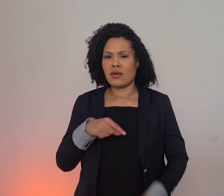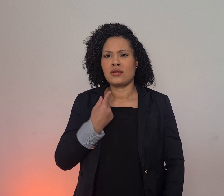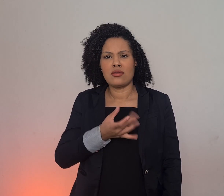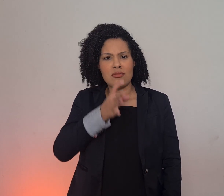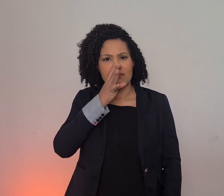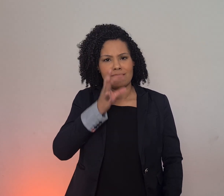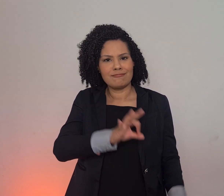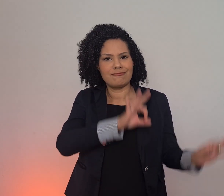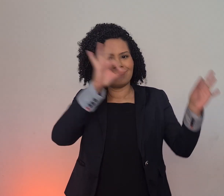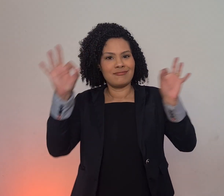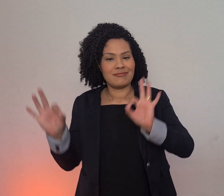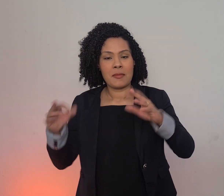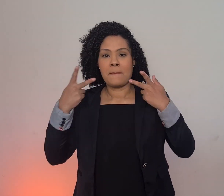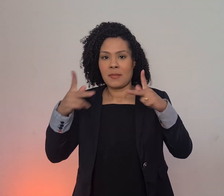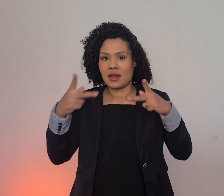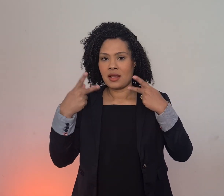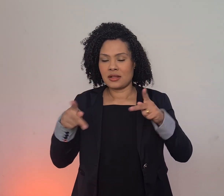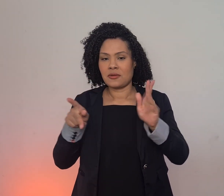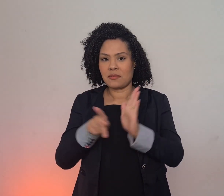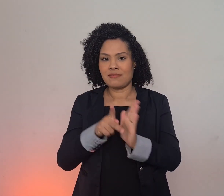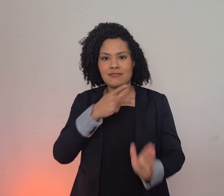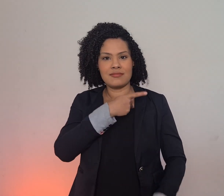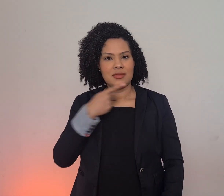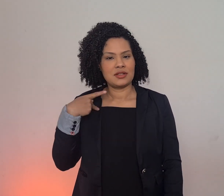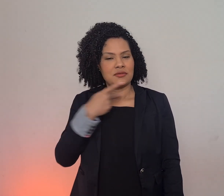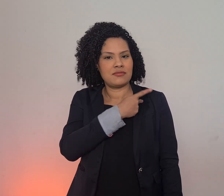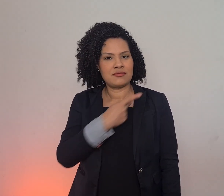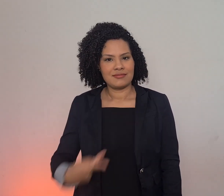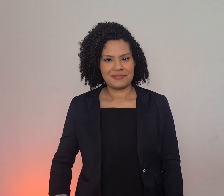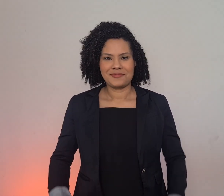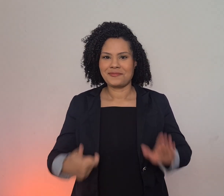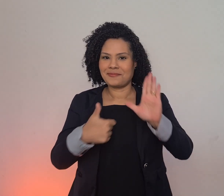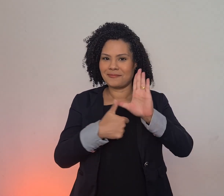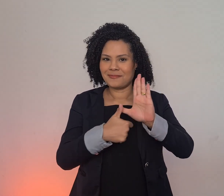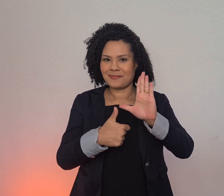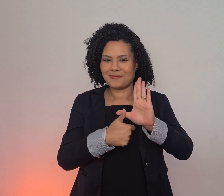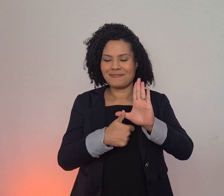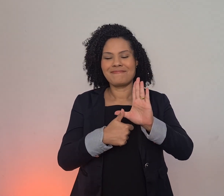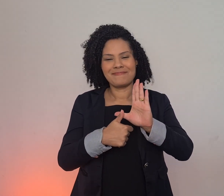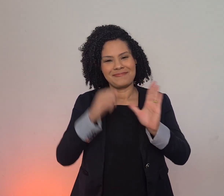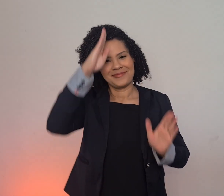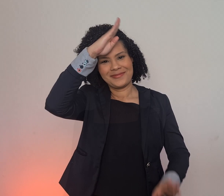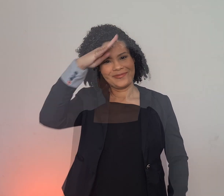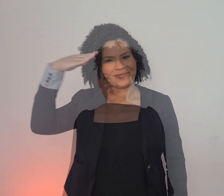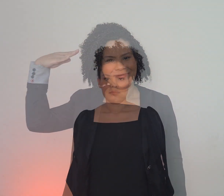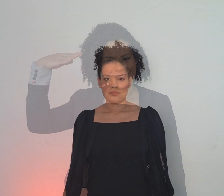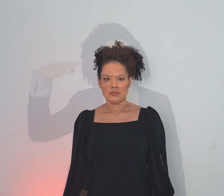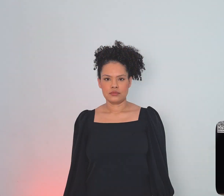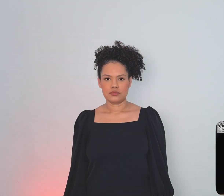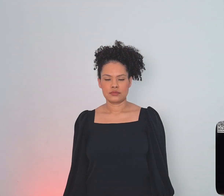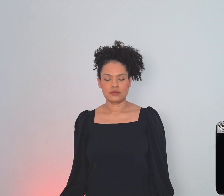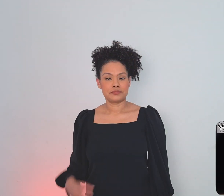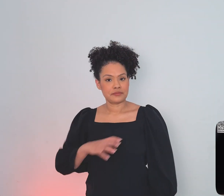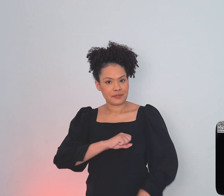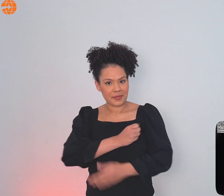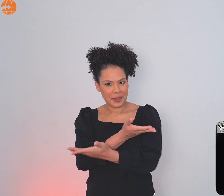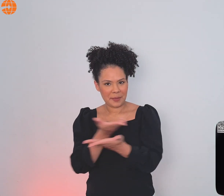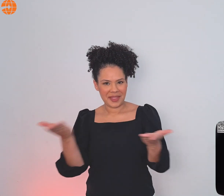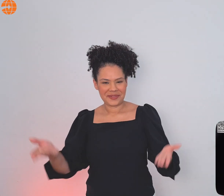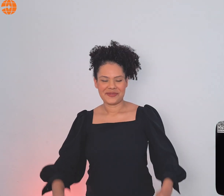Agora, vamos à pregação do pastor presidente da Igreja Batista Atitude, Josué Valandro Júnior.